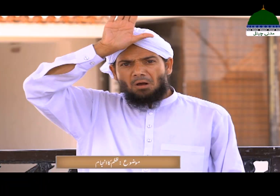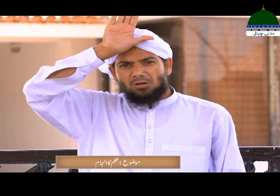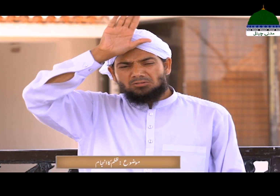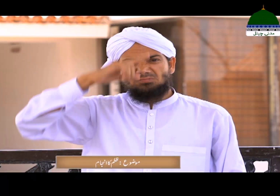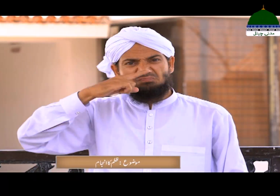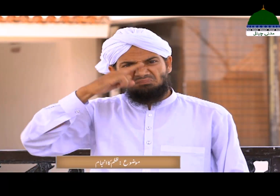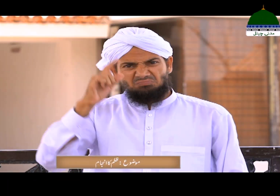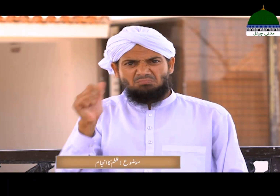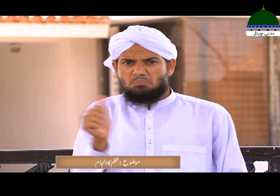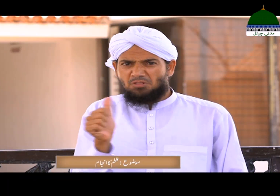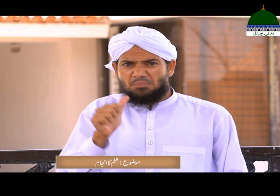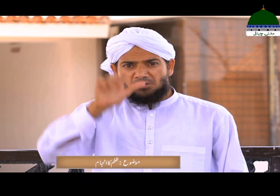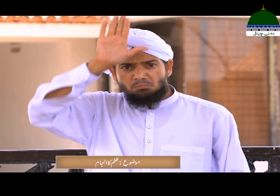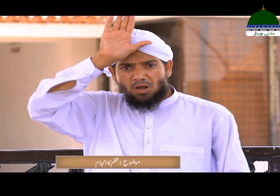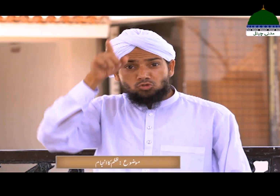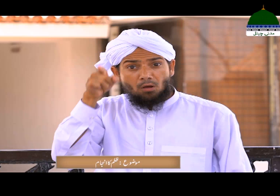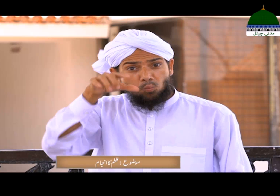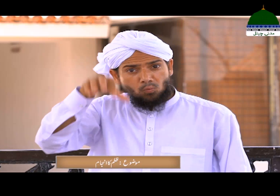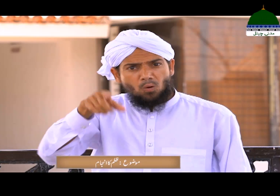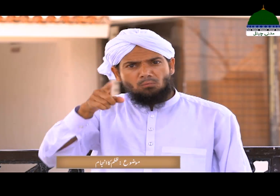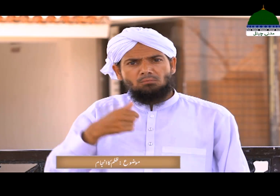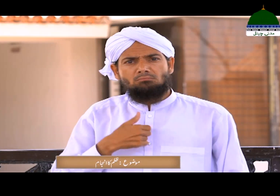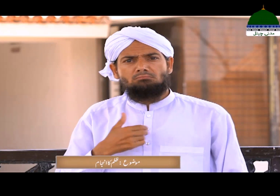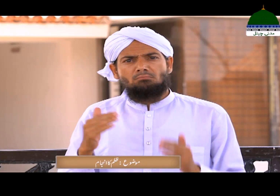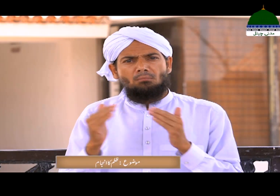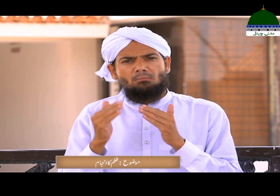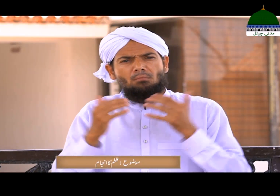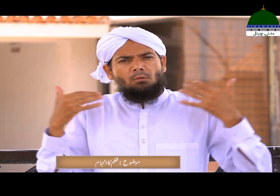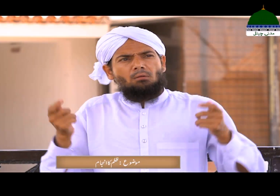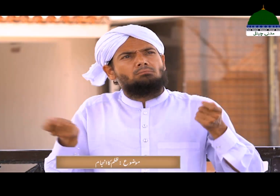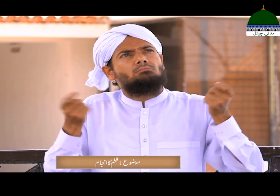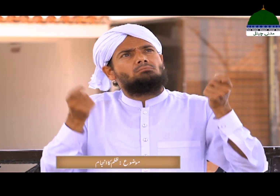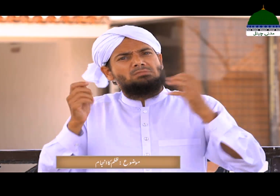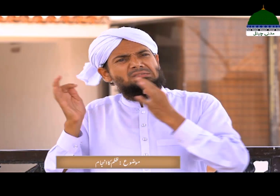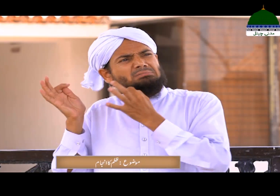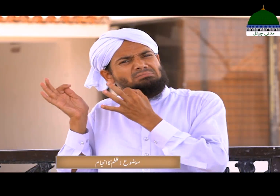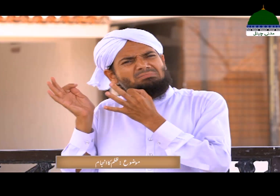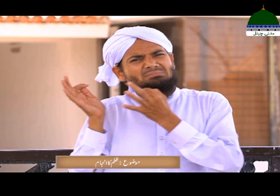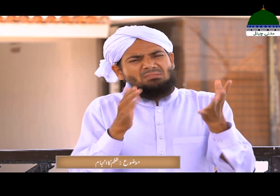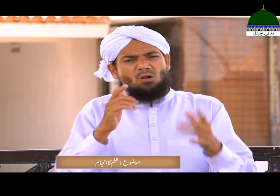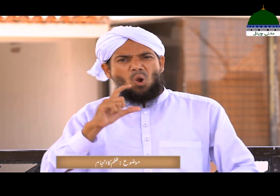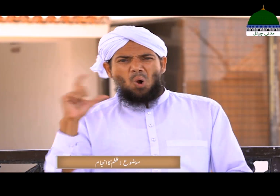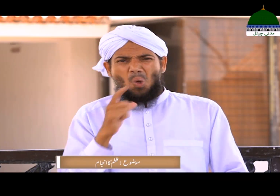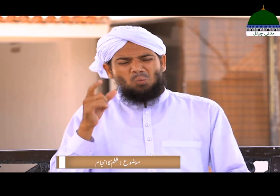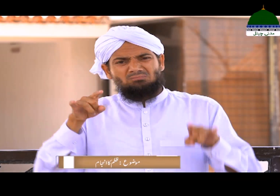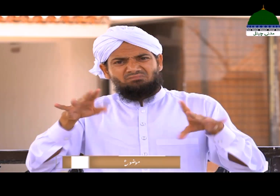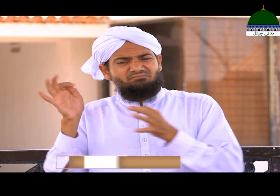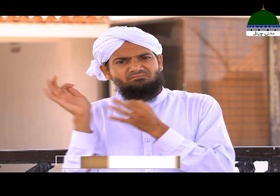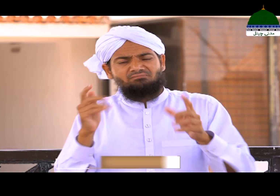ظالم و مغرور بادشاہ رہا کرتا تھا۔ اس نے ایک عظیم الشان محل بنوایا اور اس کی تعمیر پر کافی مال خرچ